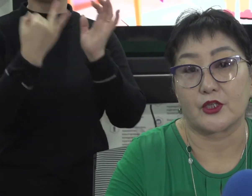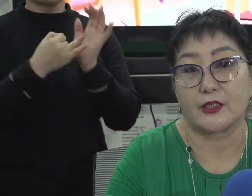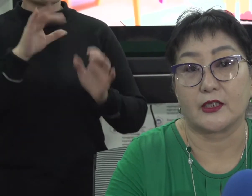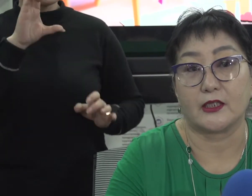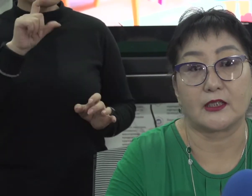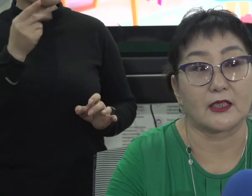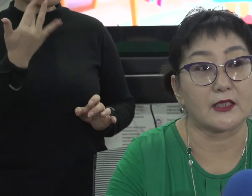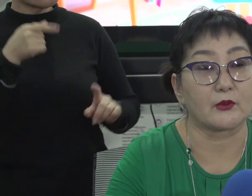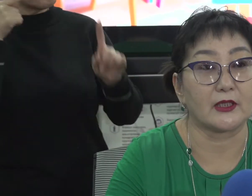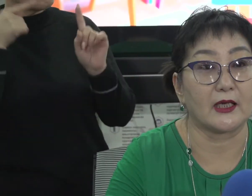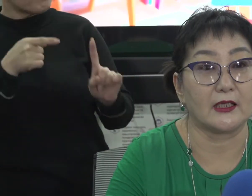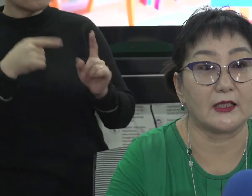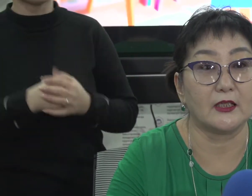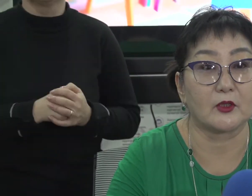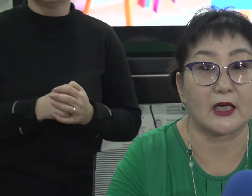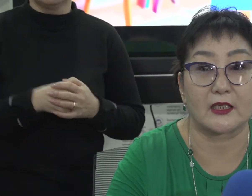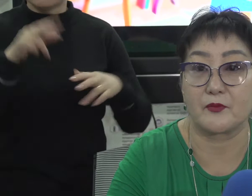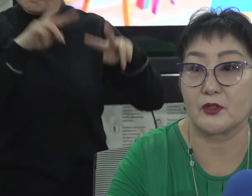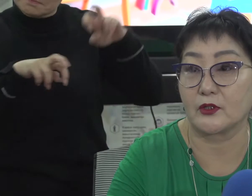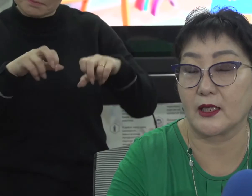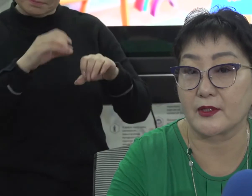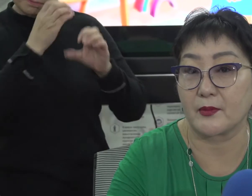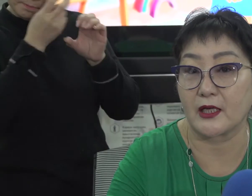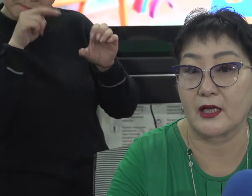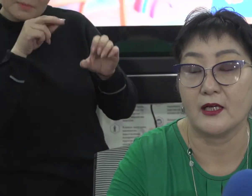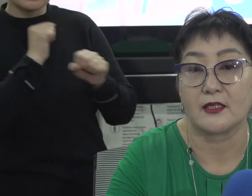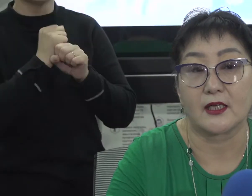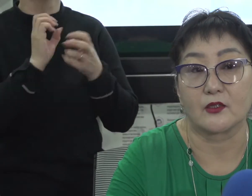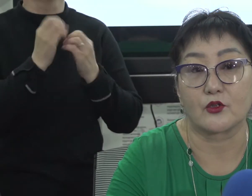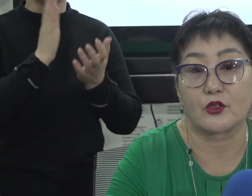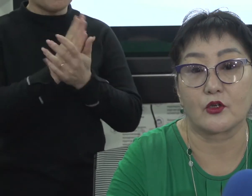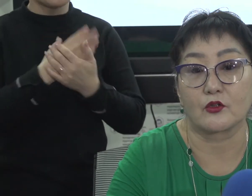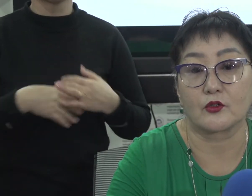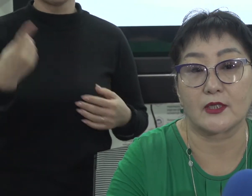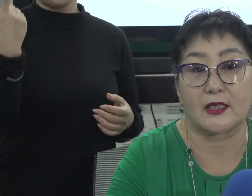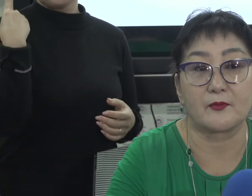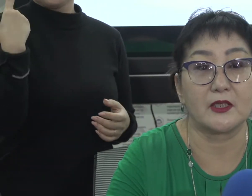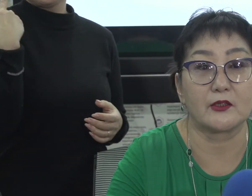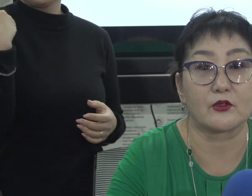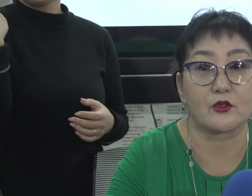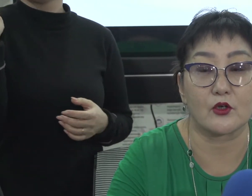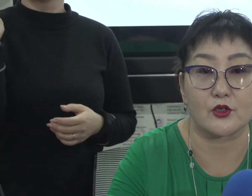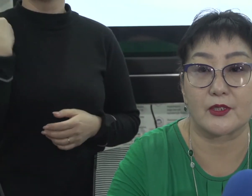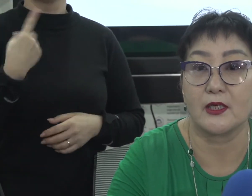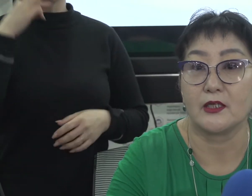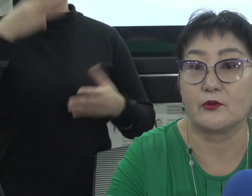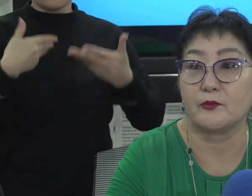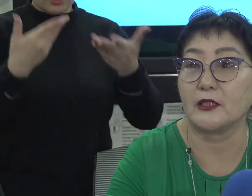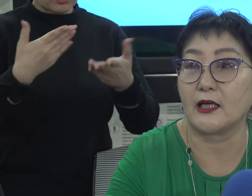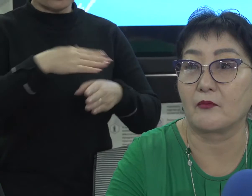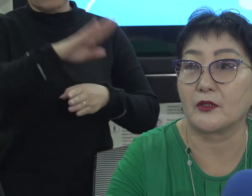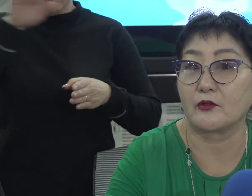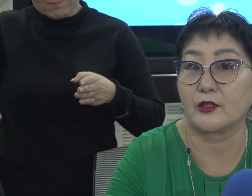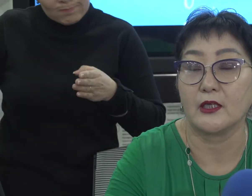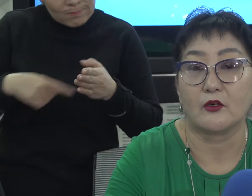лабораторийн шинжилгээ хийх, тандал судалгаа хийх ийм одоо арга хэмжээнүүдийг авсан байгаа. За ингээ өчигдрийн 24 цагаас мэдээлэл өгснөөс хойш бас эрүүл